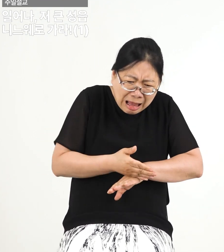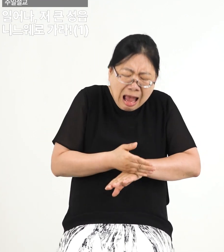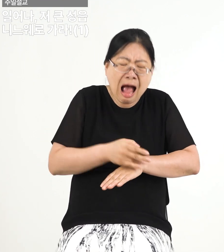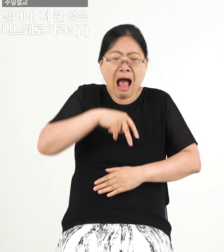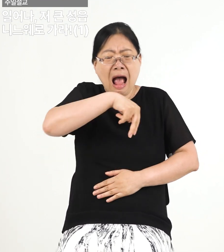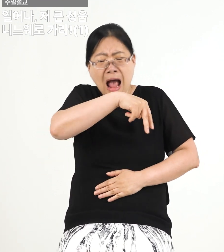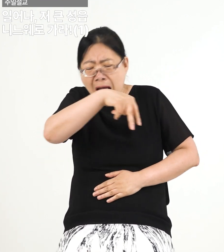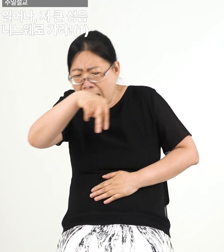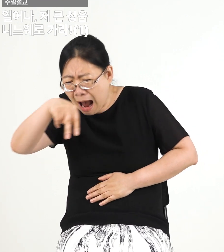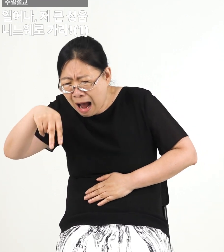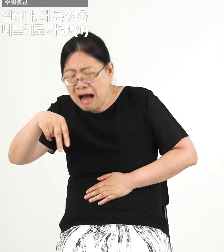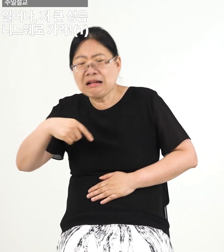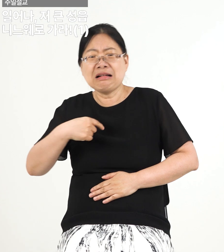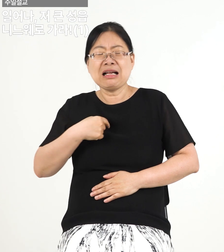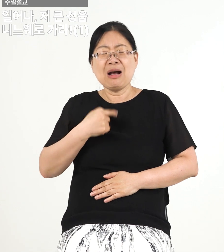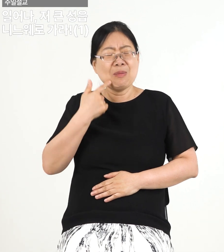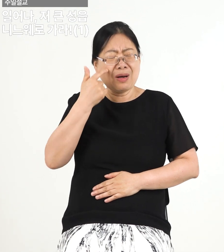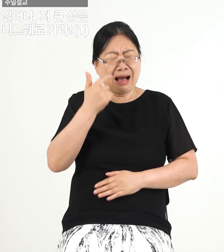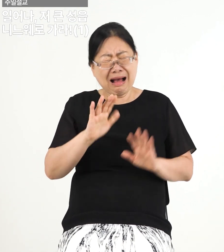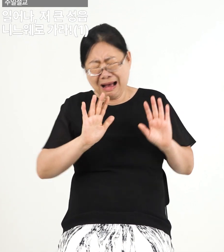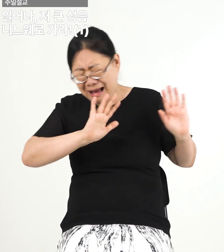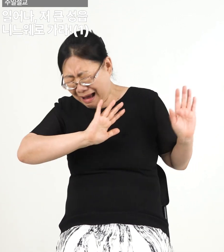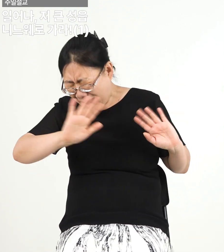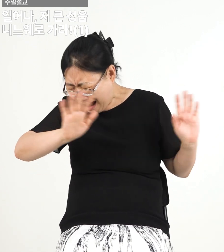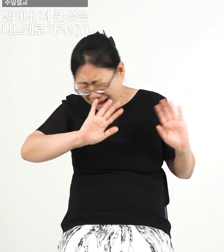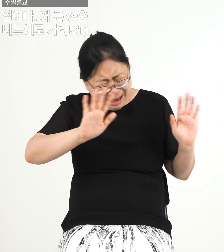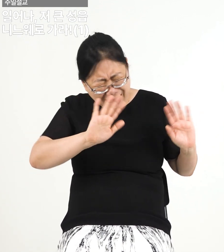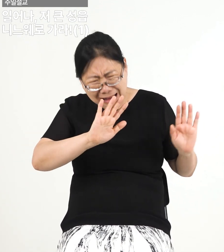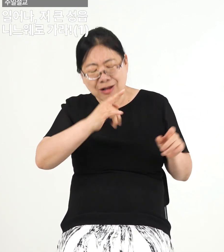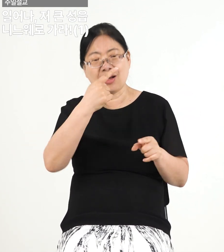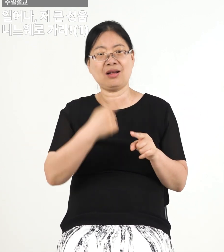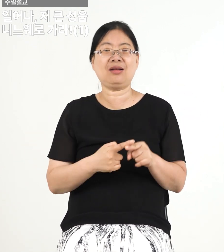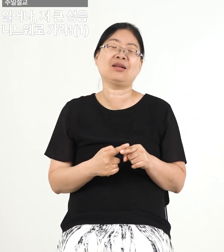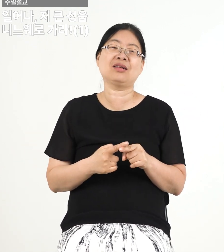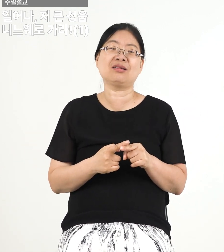돌아다니다 나는 이 길 안 가 못해 하다가